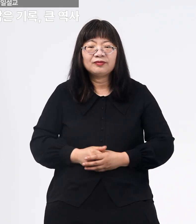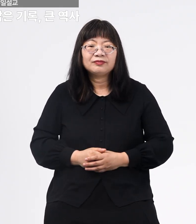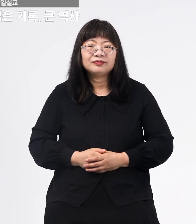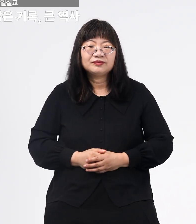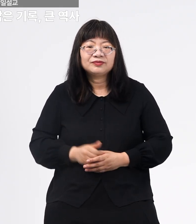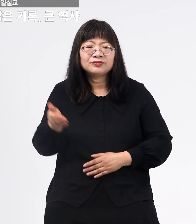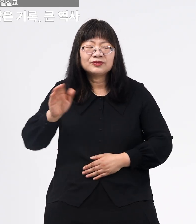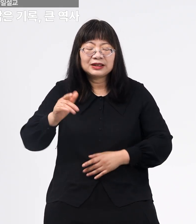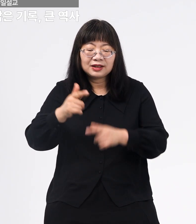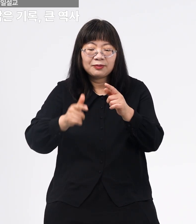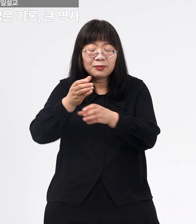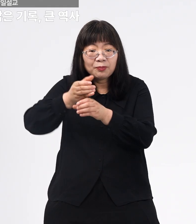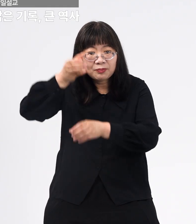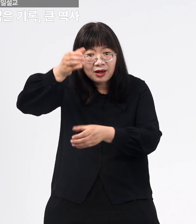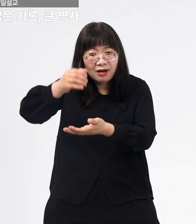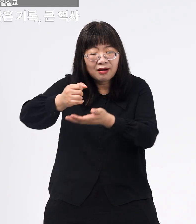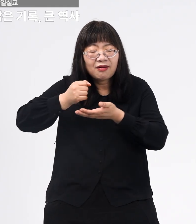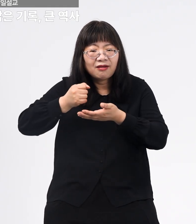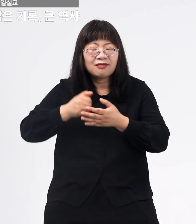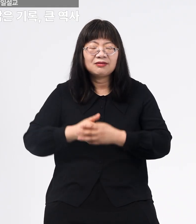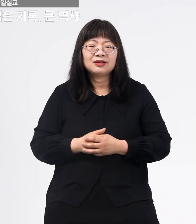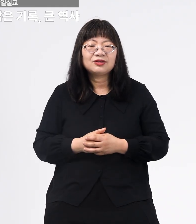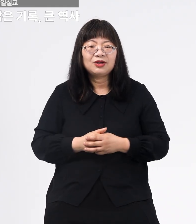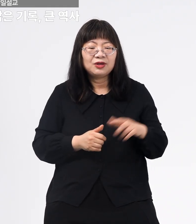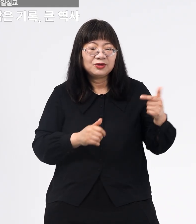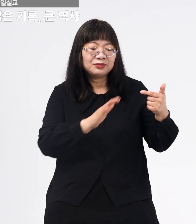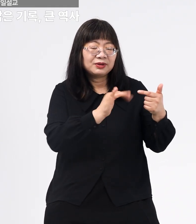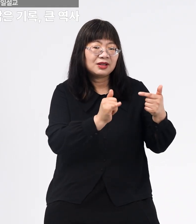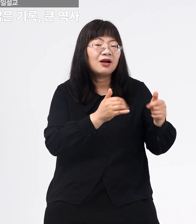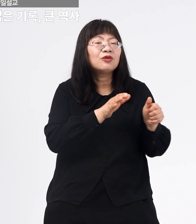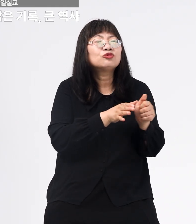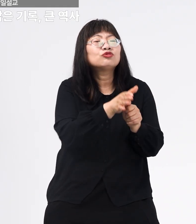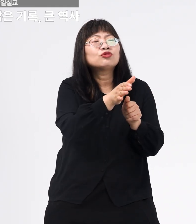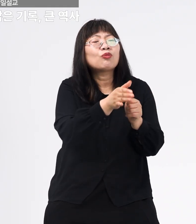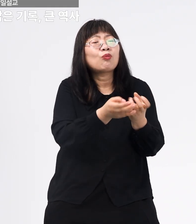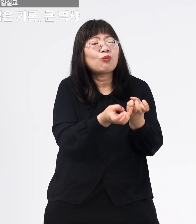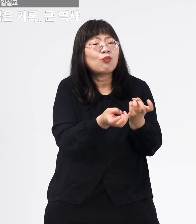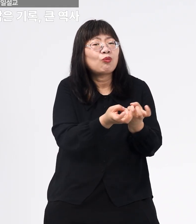근데 막대기 가지고 어떻게 600명을 죽입니까?